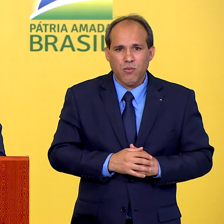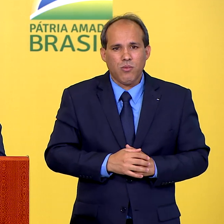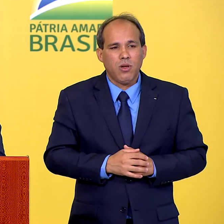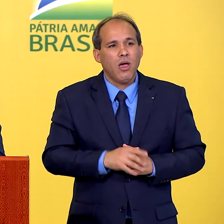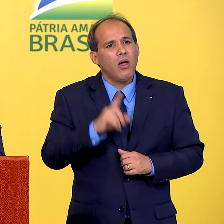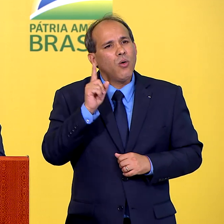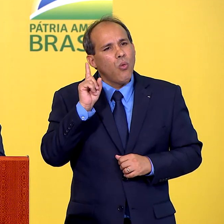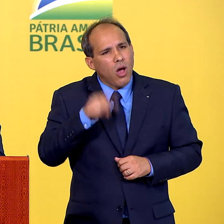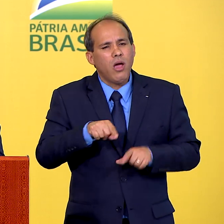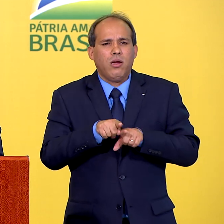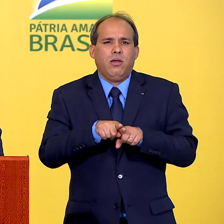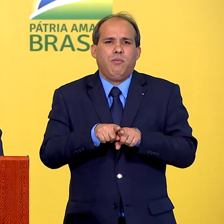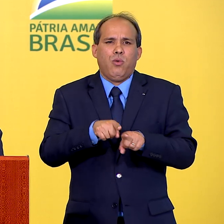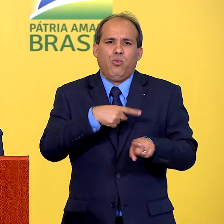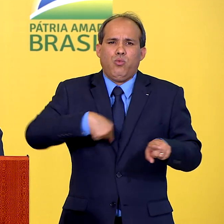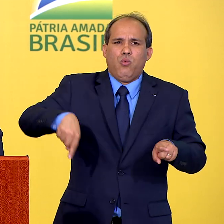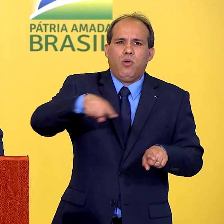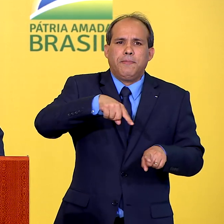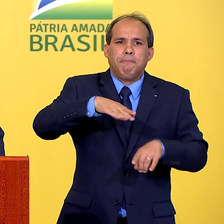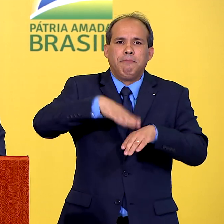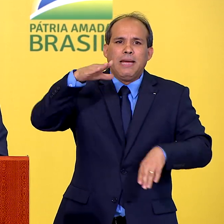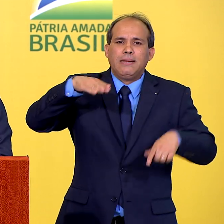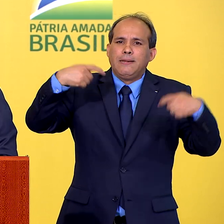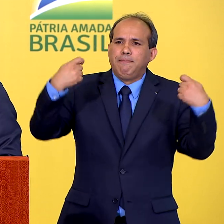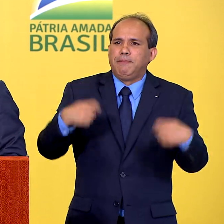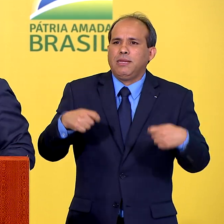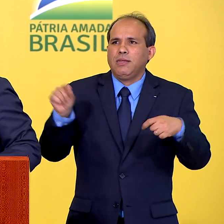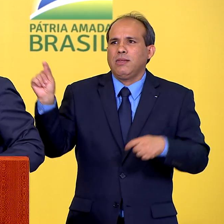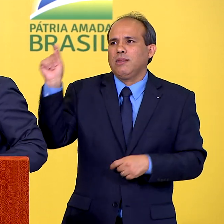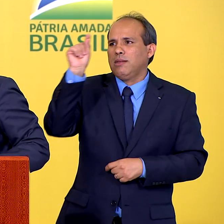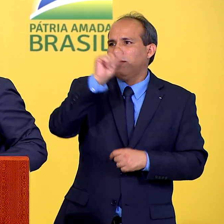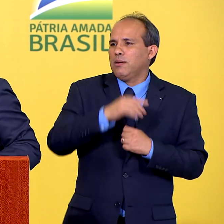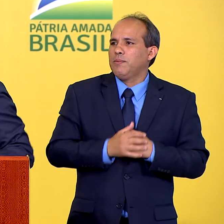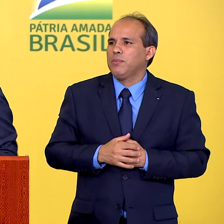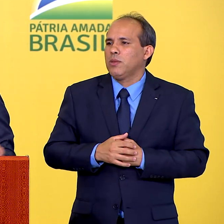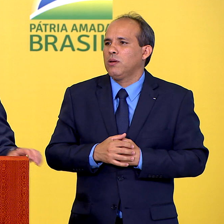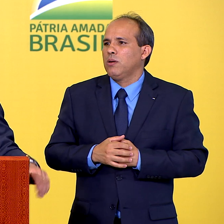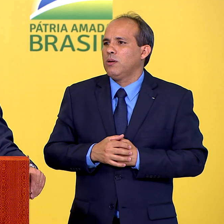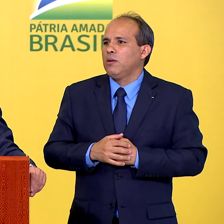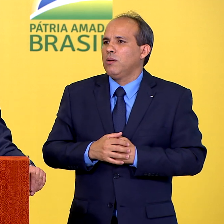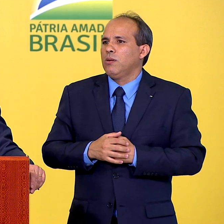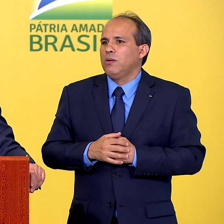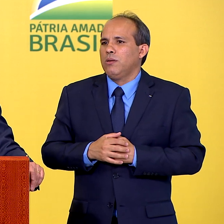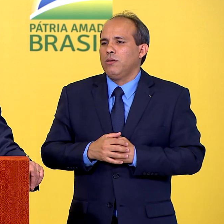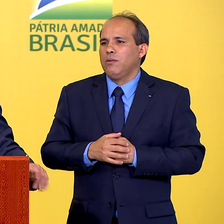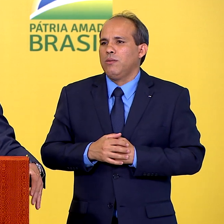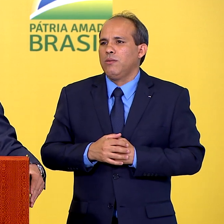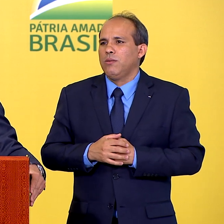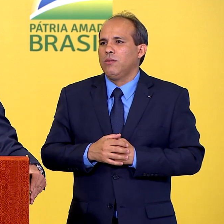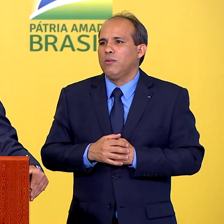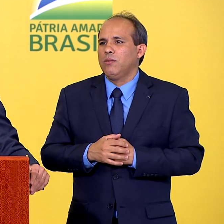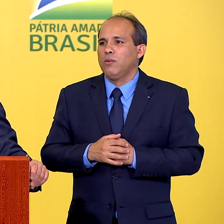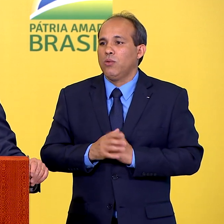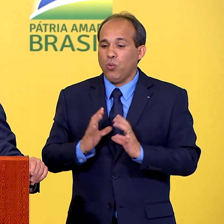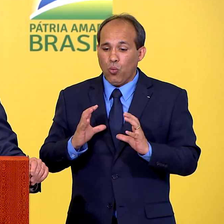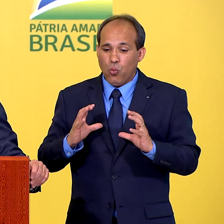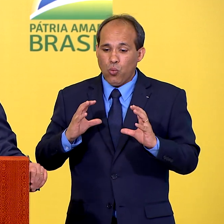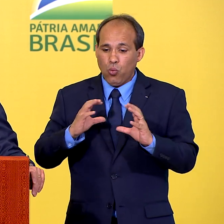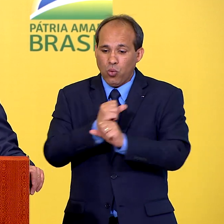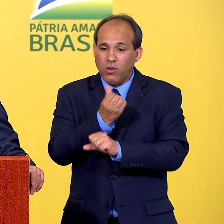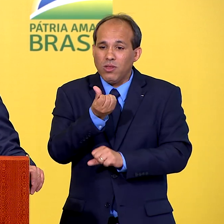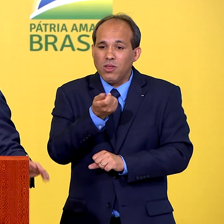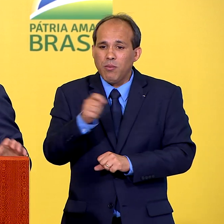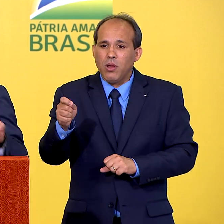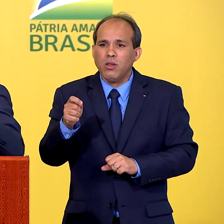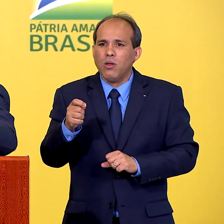Nossos irmãos, aqueles que mais precisam. Os volumes poderão atingir, dentro dos próximos